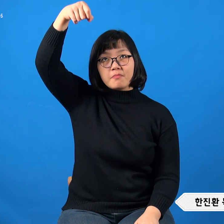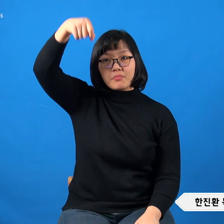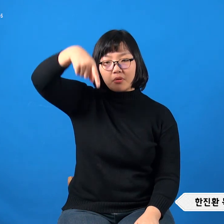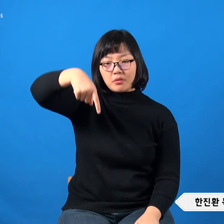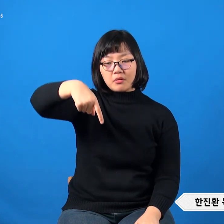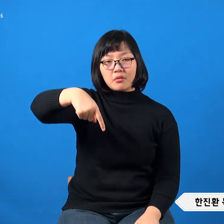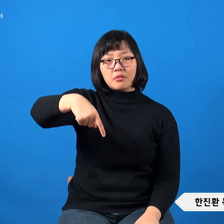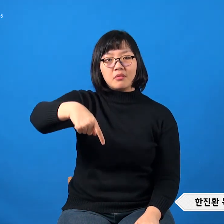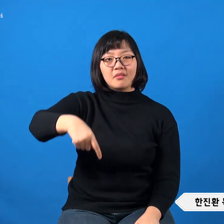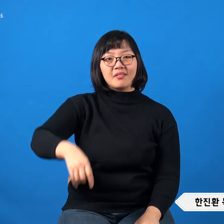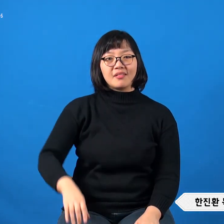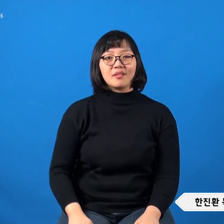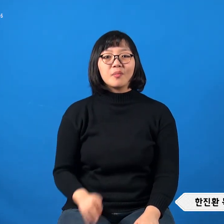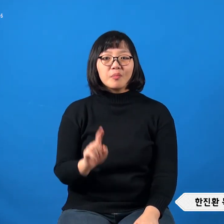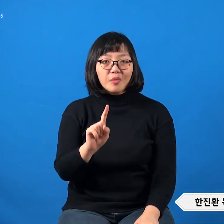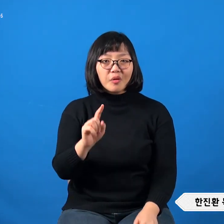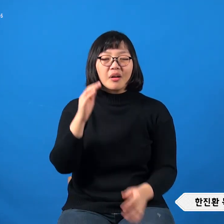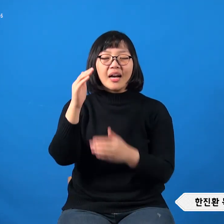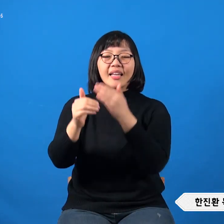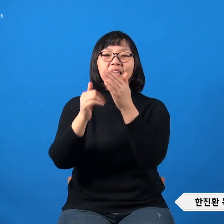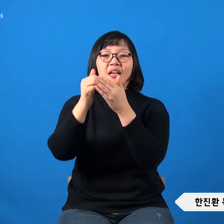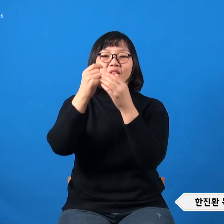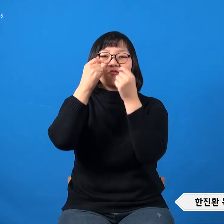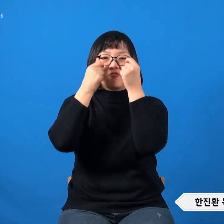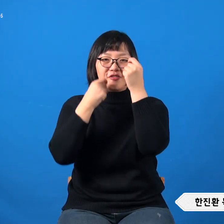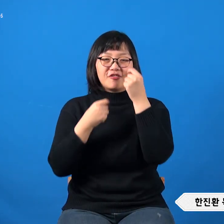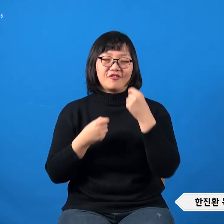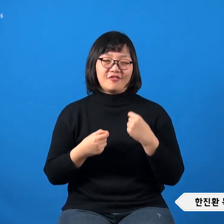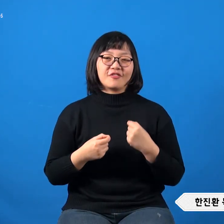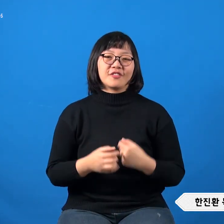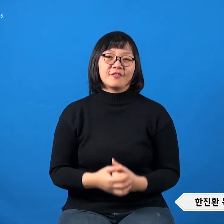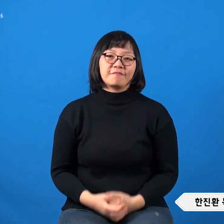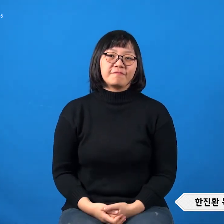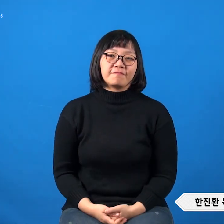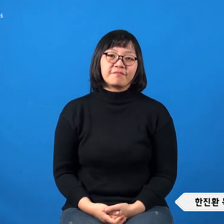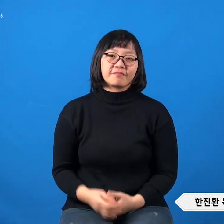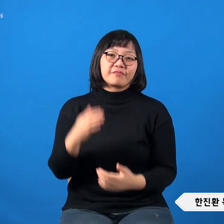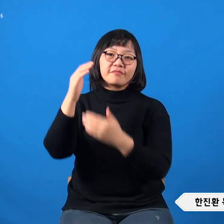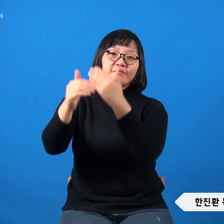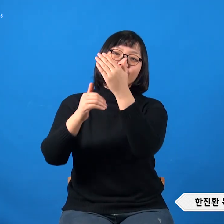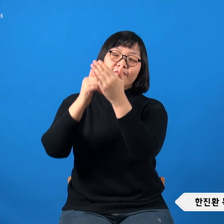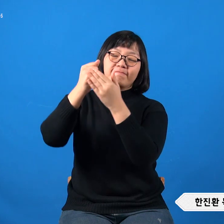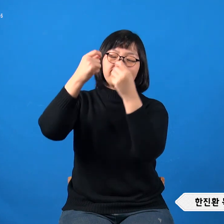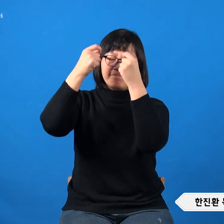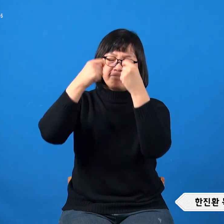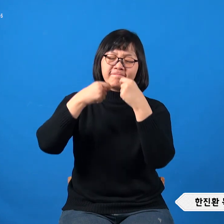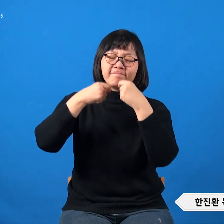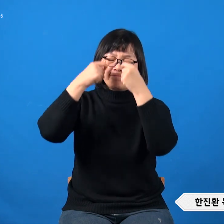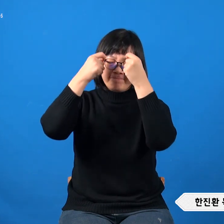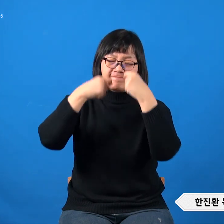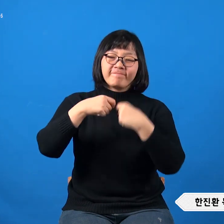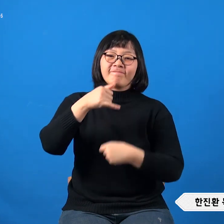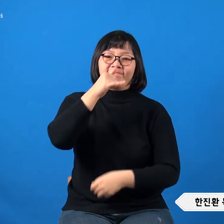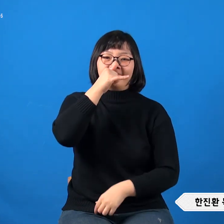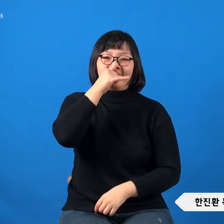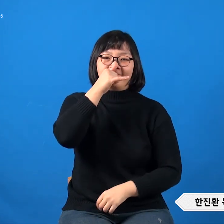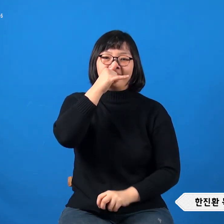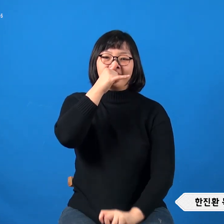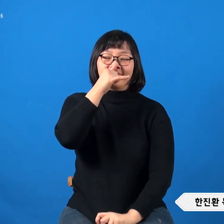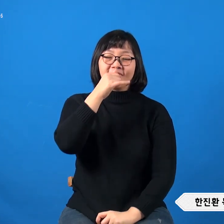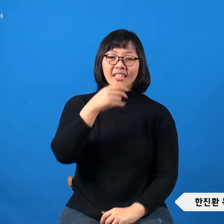떨어집니다. 하나님의 눈물이지요. 하나님이 울고 계신 것입니다. 내